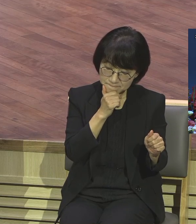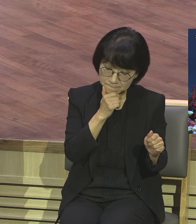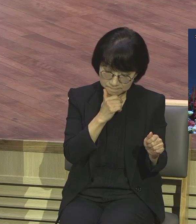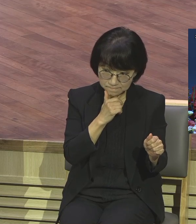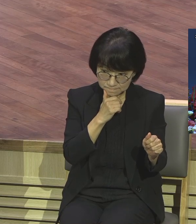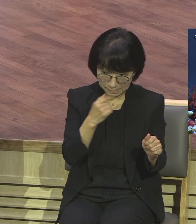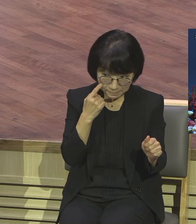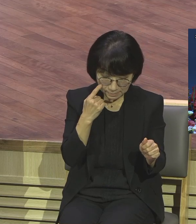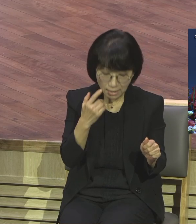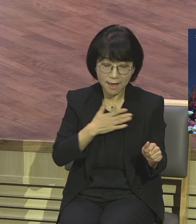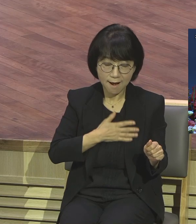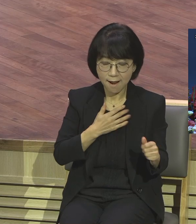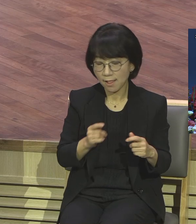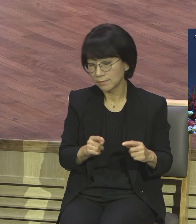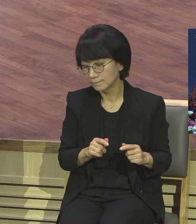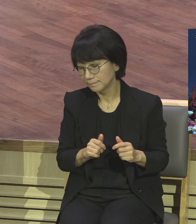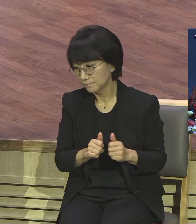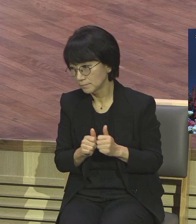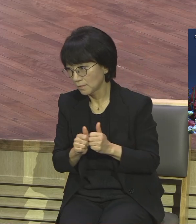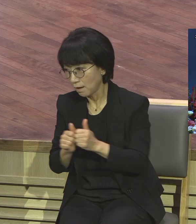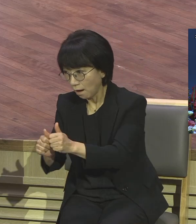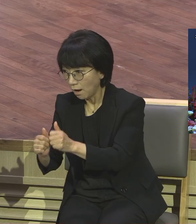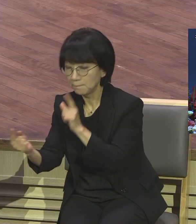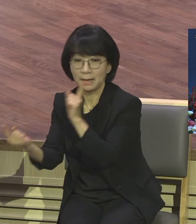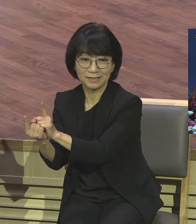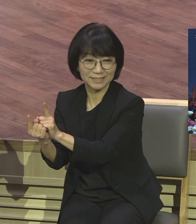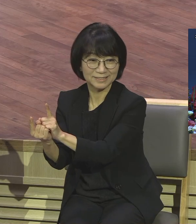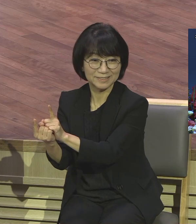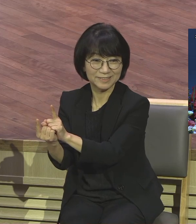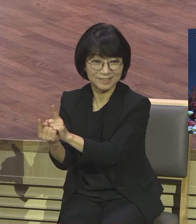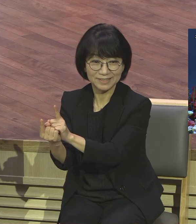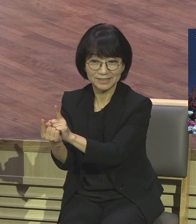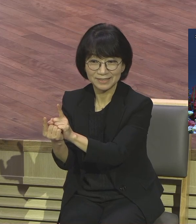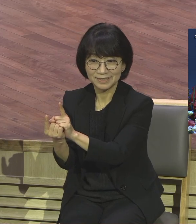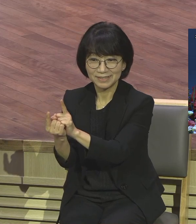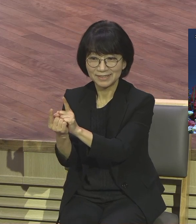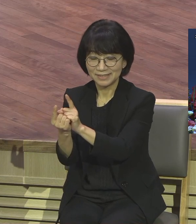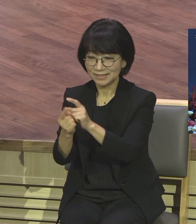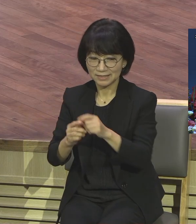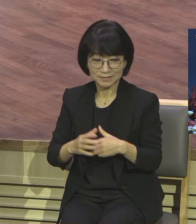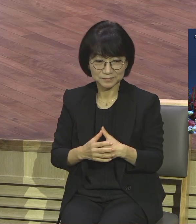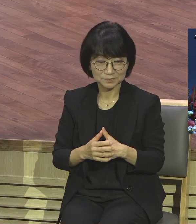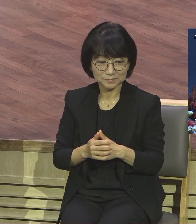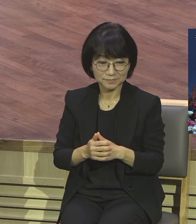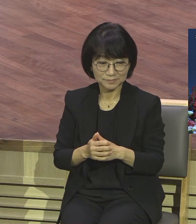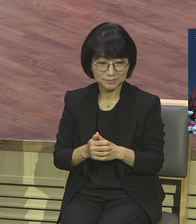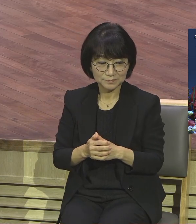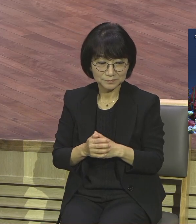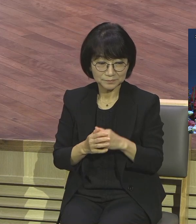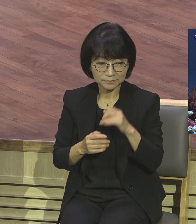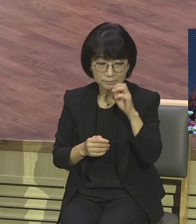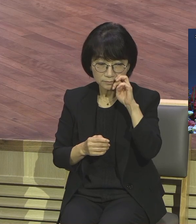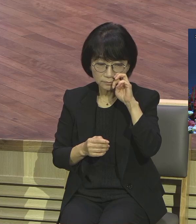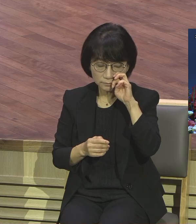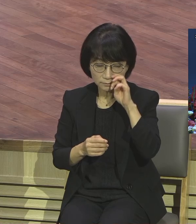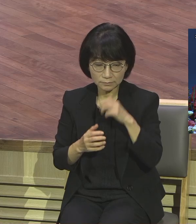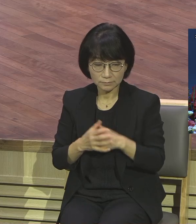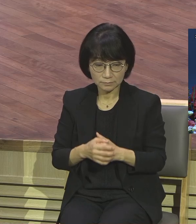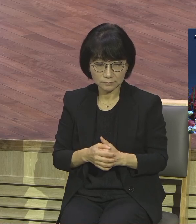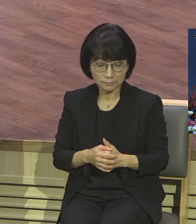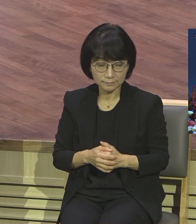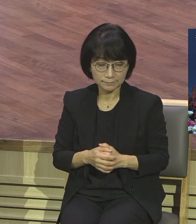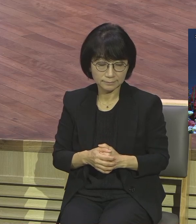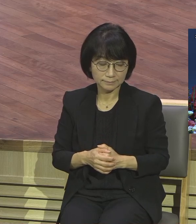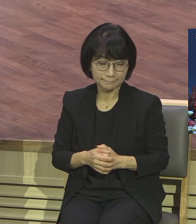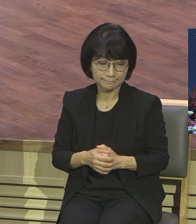녹은 거 있습니까? 옆에 있었습니까? 아, 자기 둘이 한 말을 다 알고 계시면서 쫙 풀어주니까 깜짝